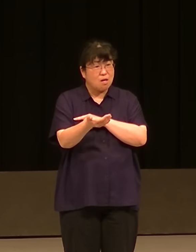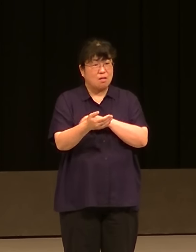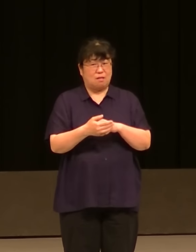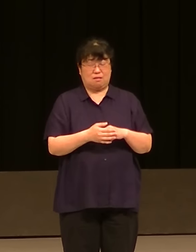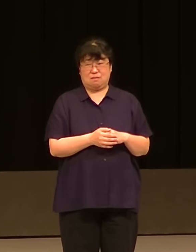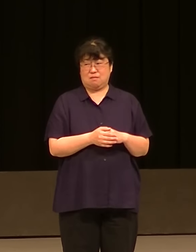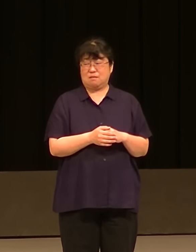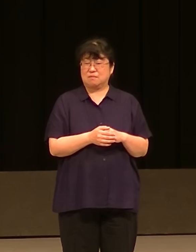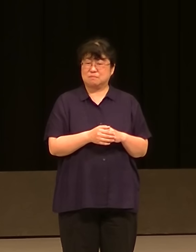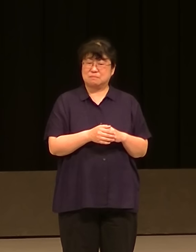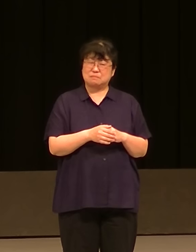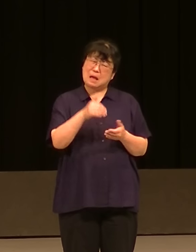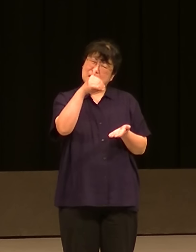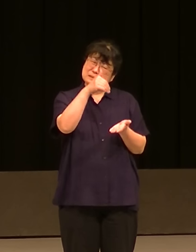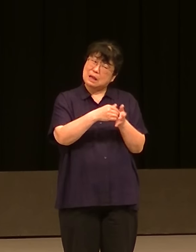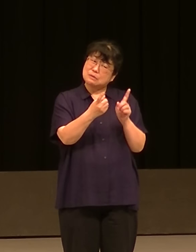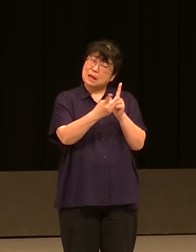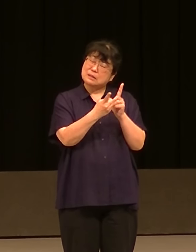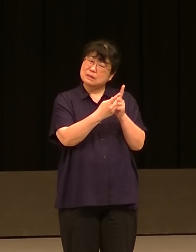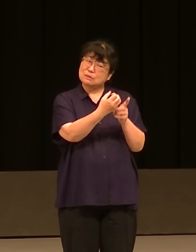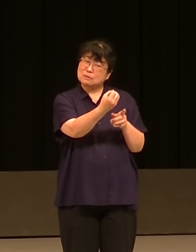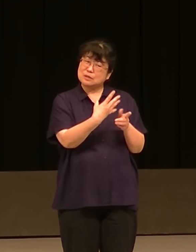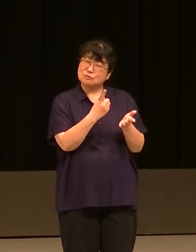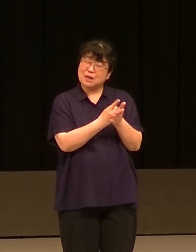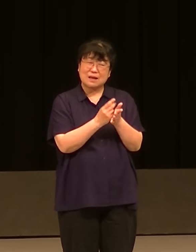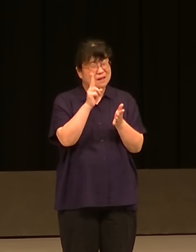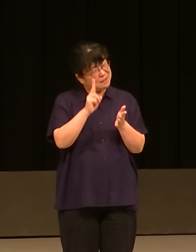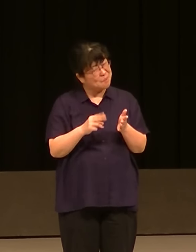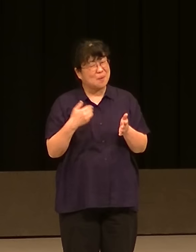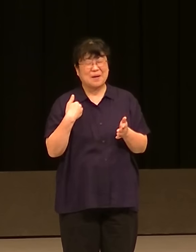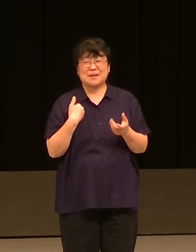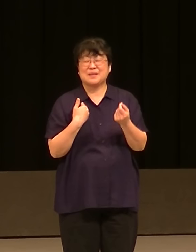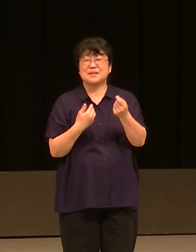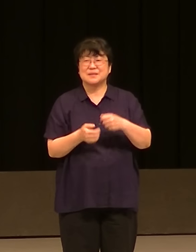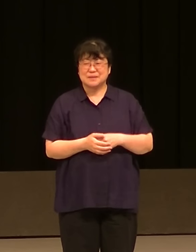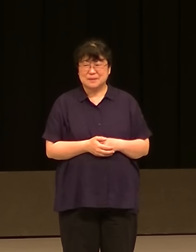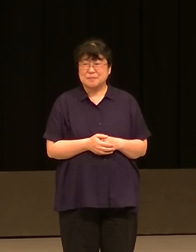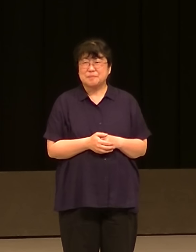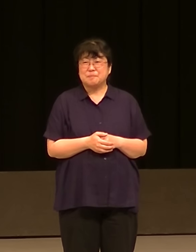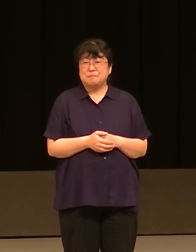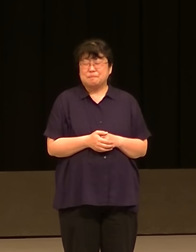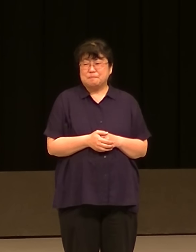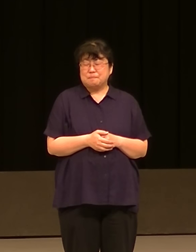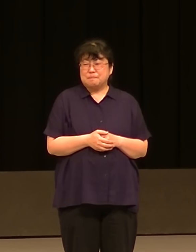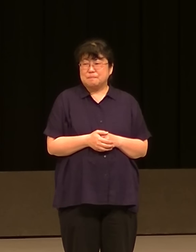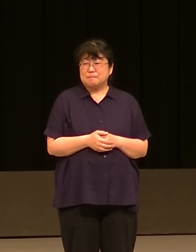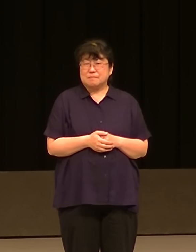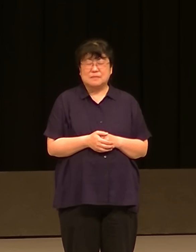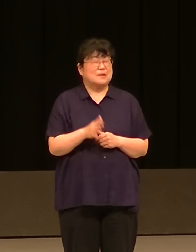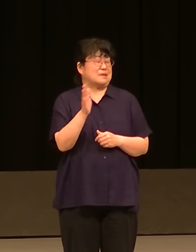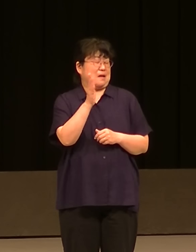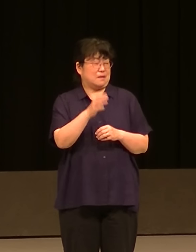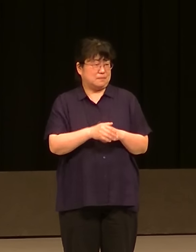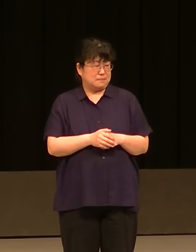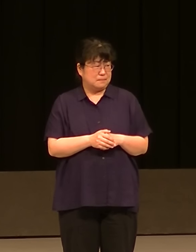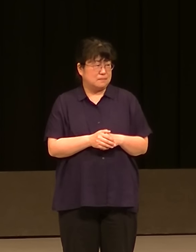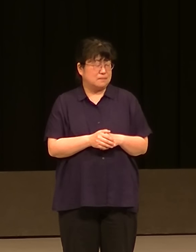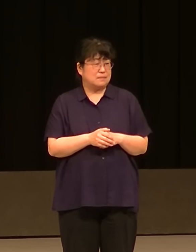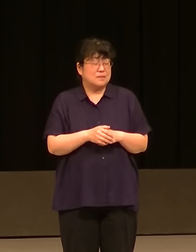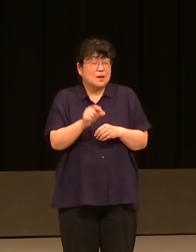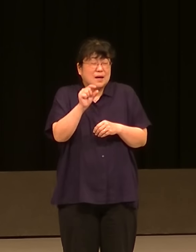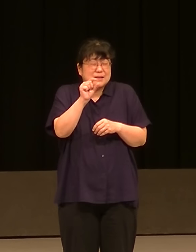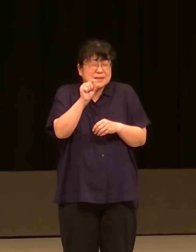あ、一番最後に会った人かもしれませんね、船侍だから、という感じでありますが、そうではなくて、どんなに